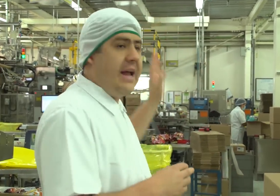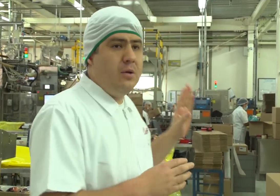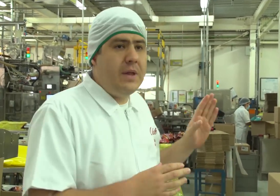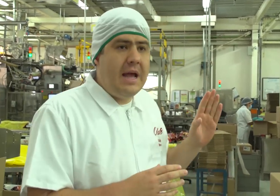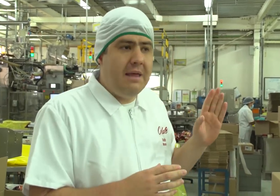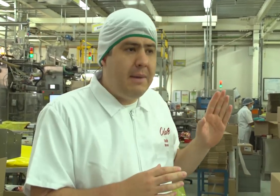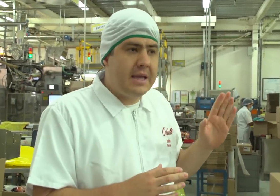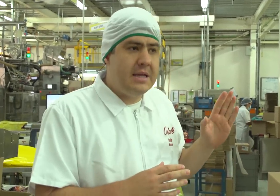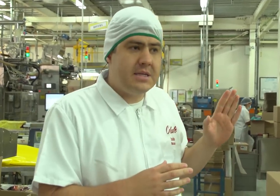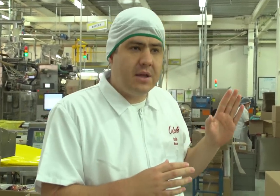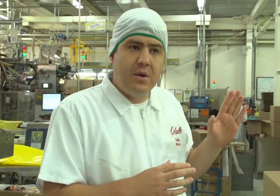en una de las máquinas, ¿cierto?